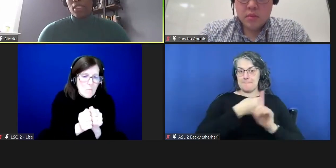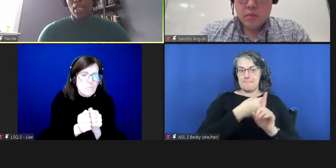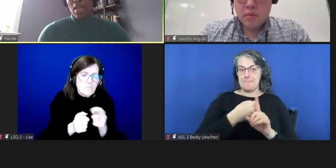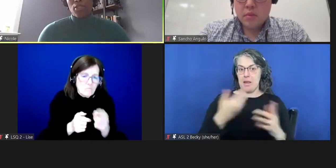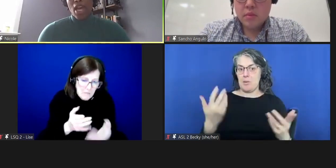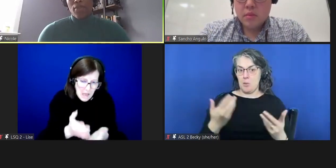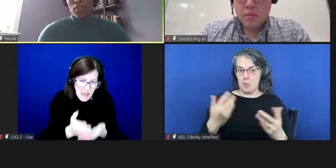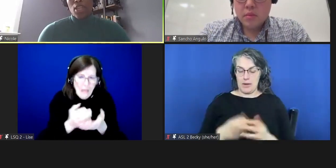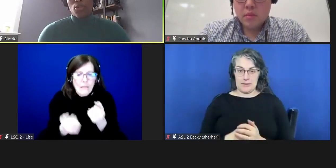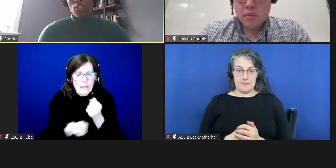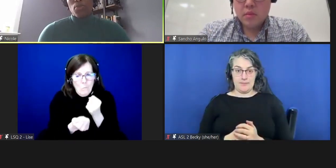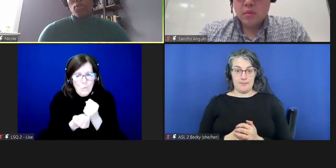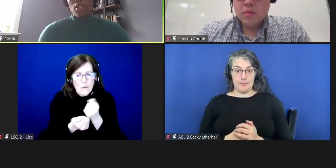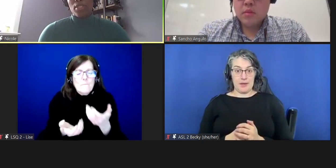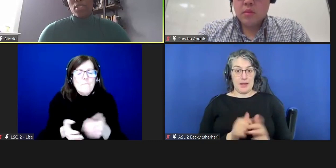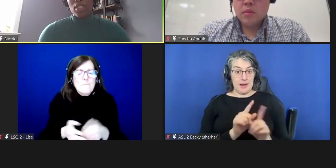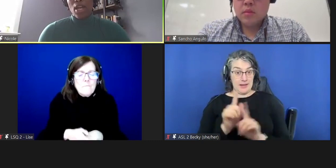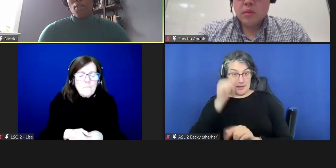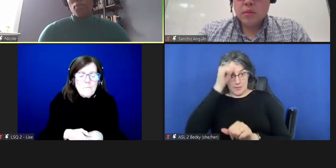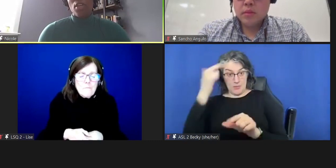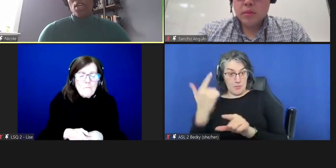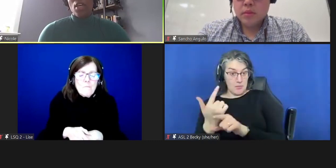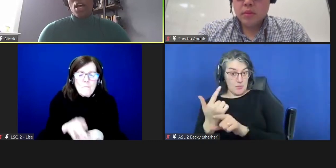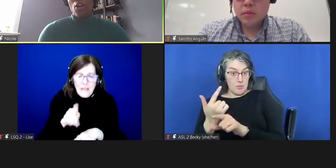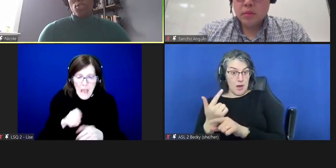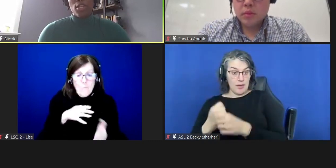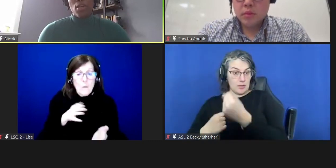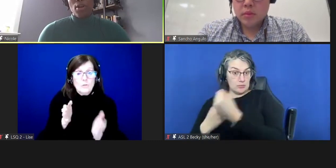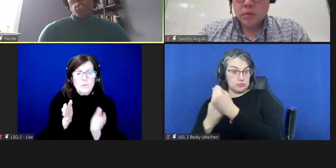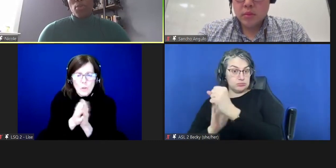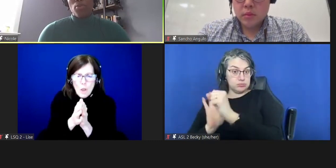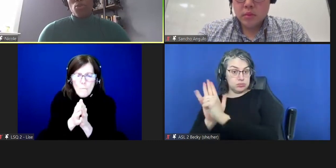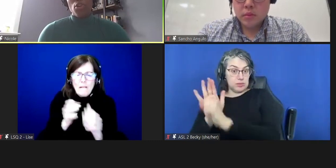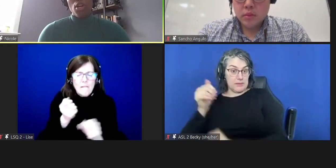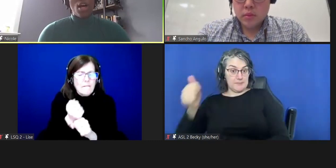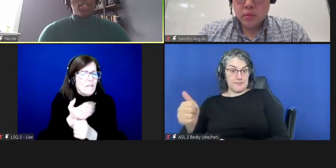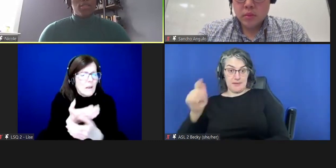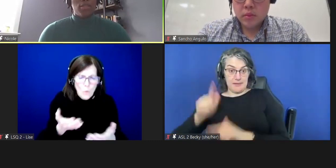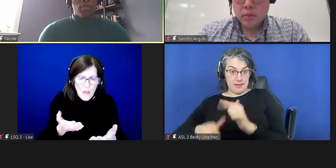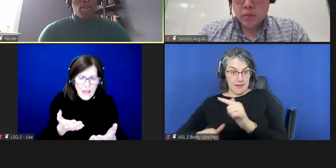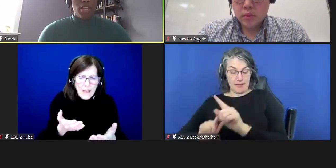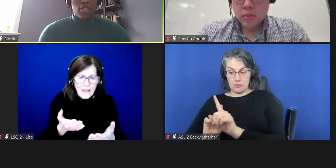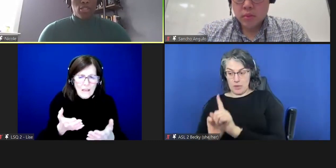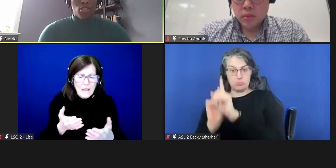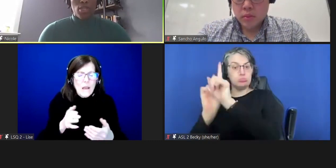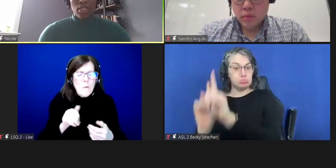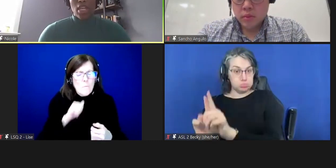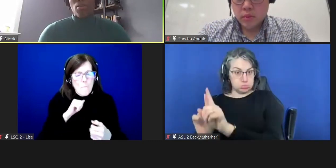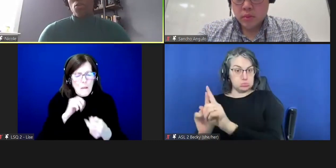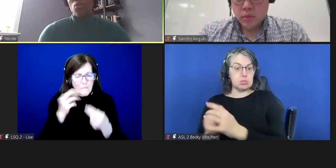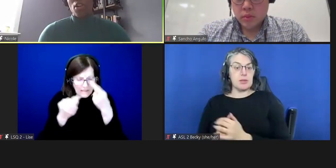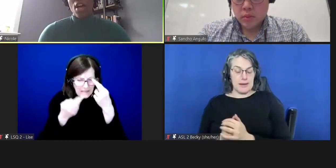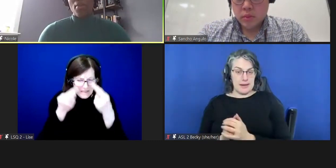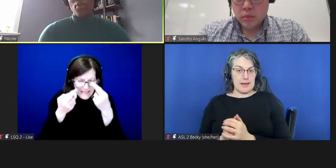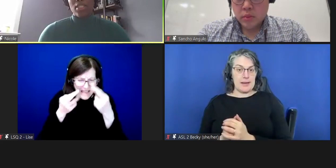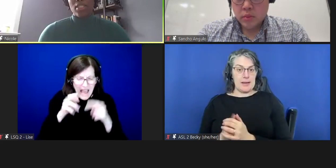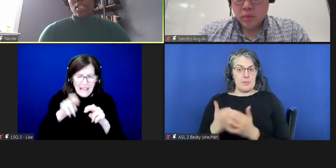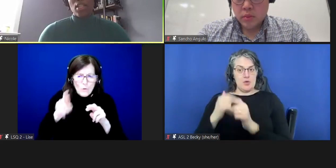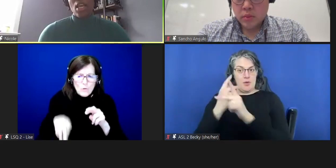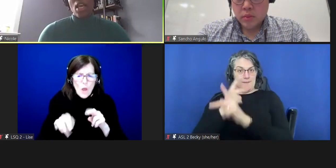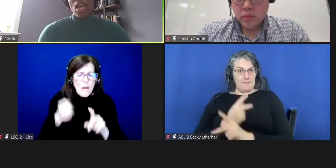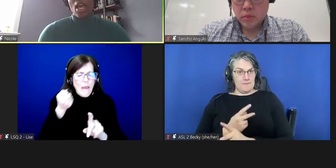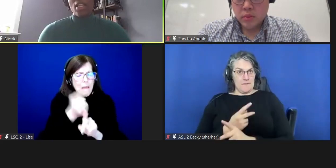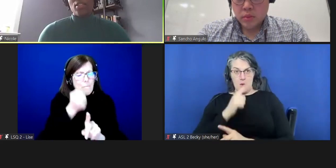lorsque je me demandais quoi faire, il fallait que je me demandais quels en seraient les résultats ou l'impact pour d'autres personnes.